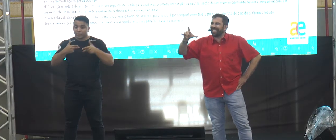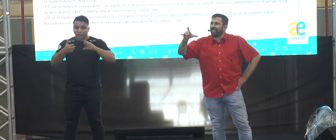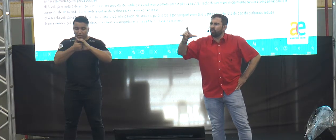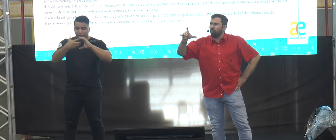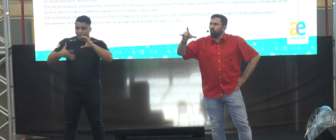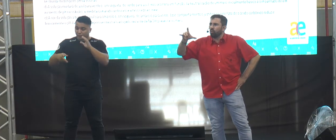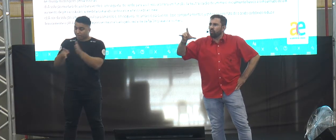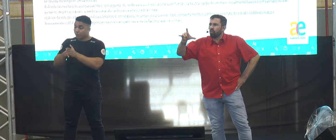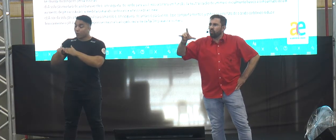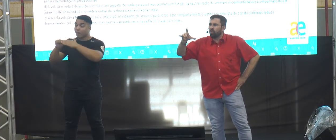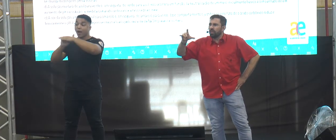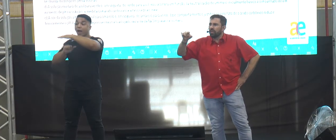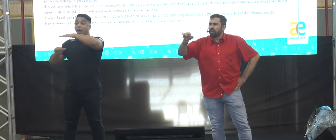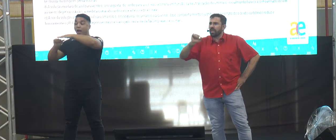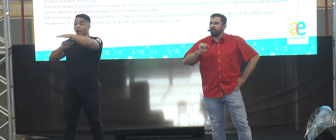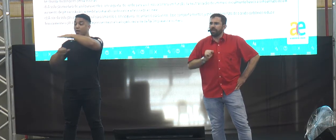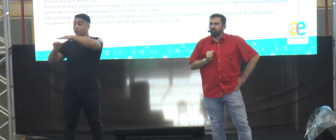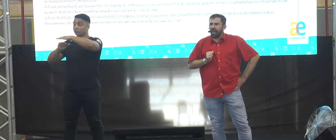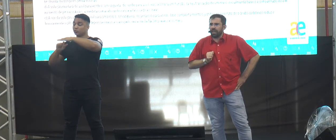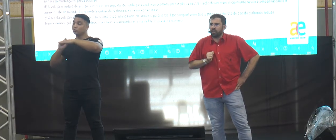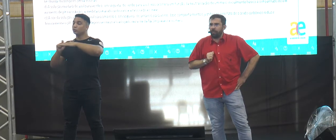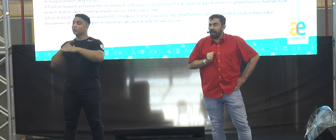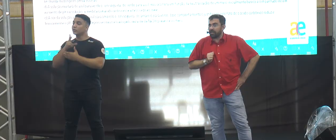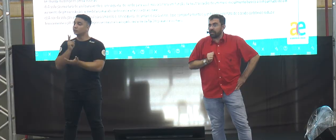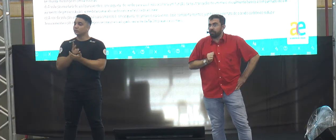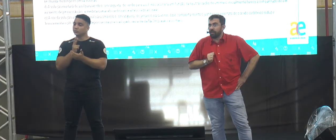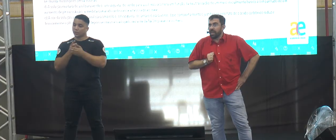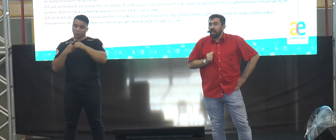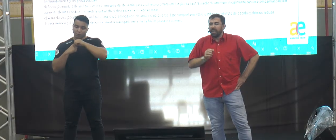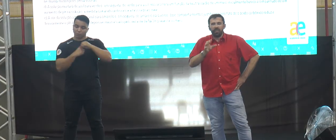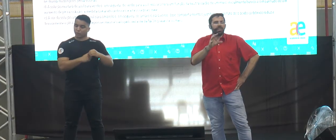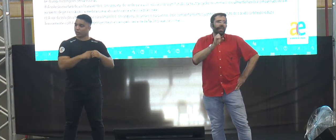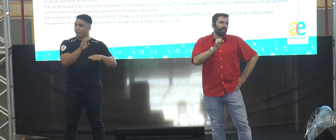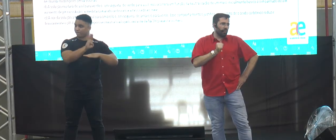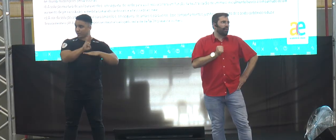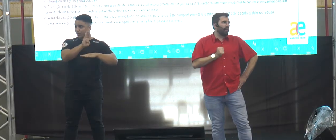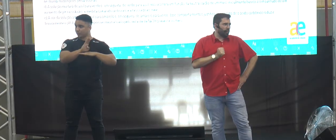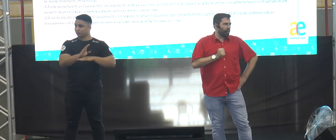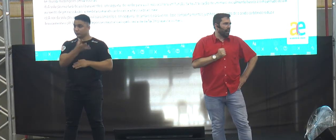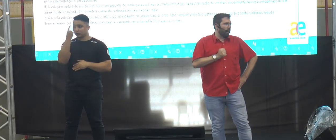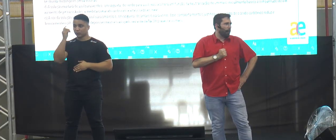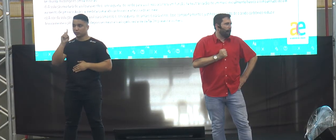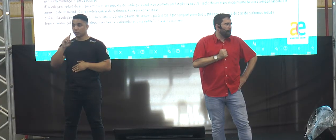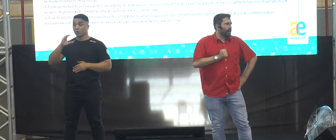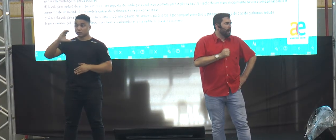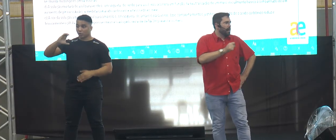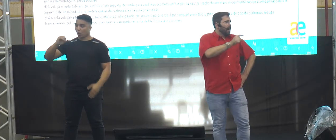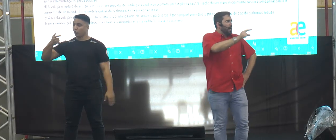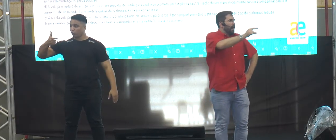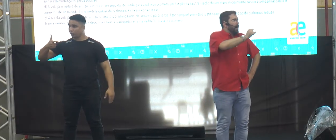caráter ácido sempre neutralizam a base. Não esqueçam o CO2 não.